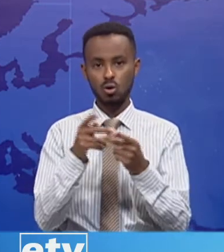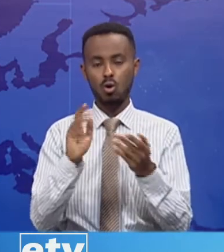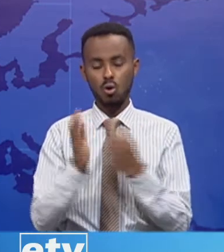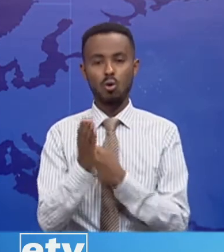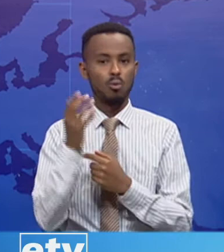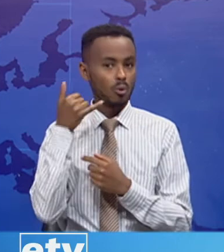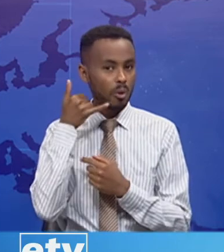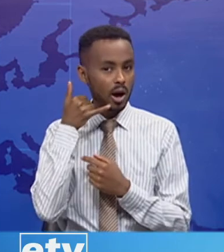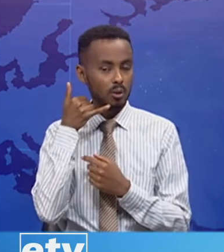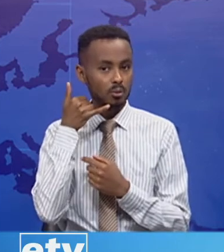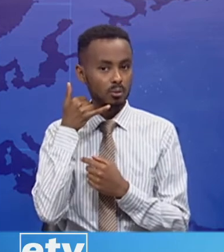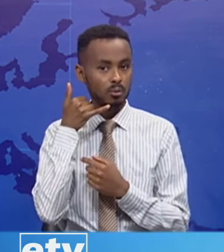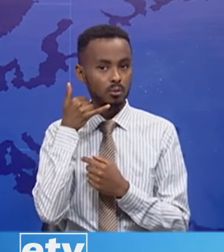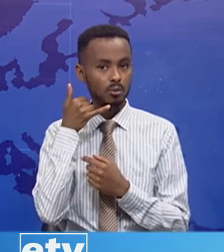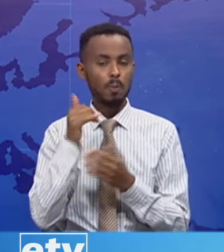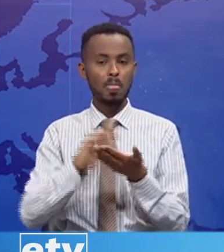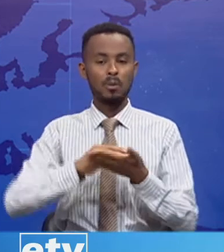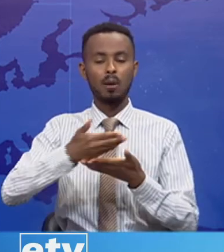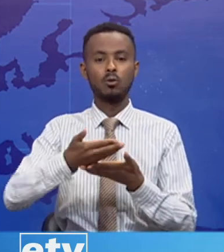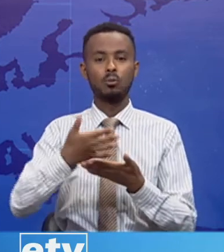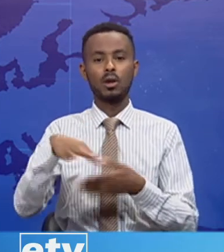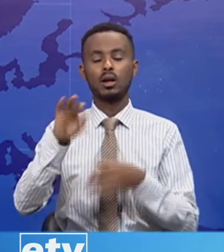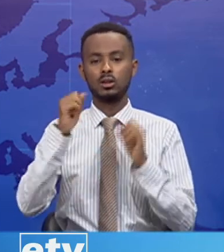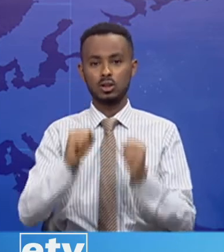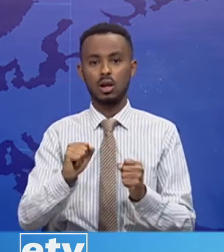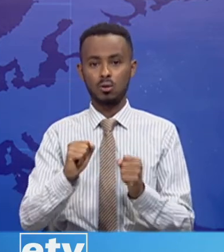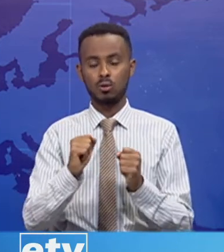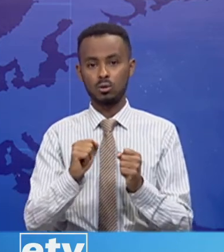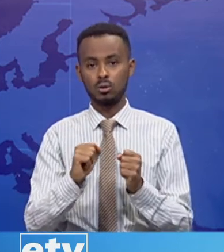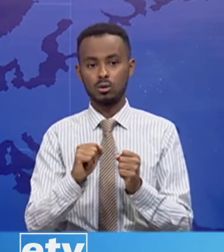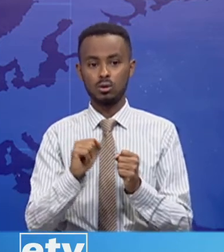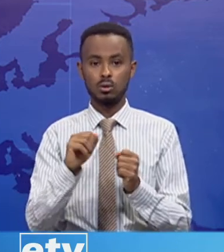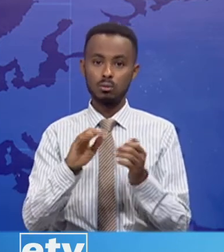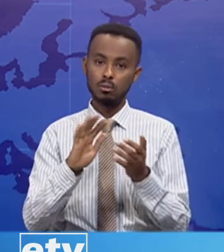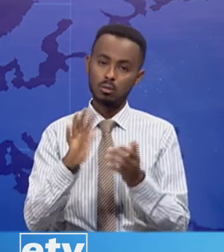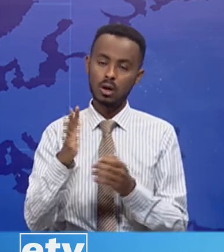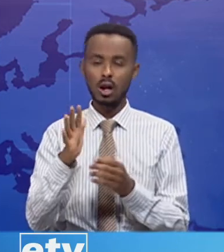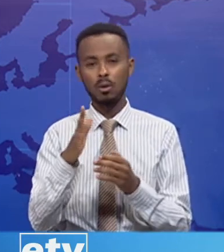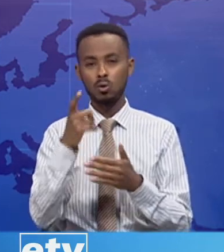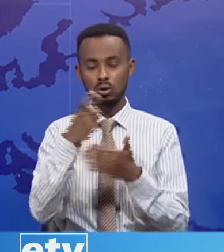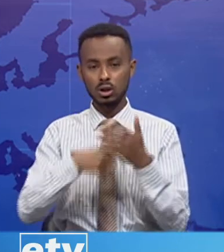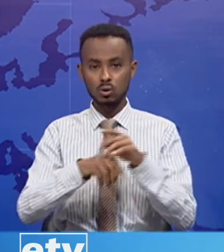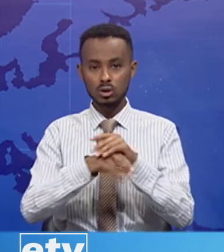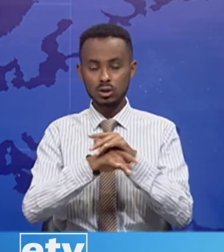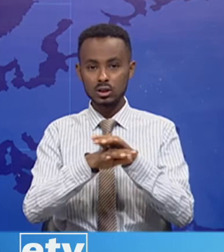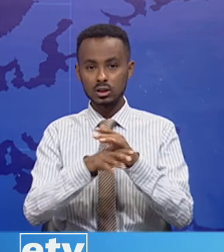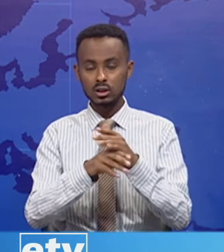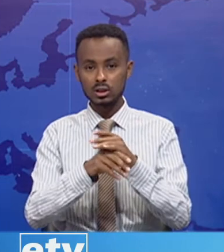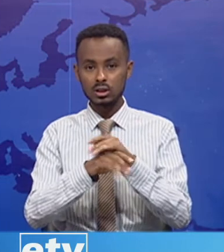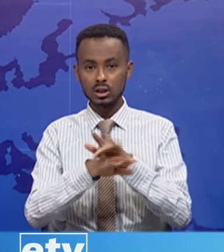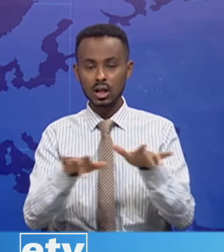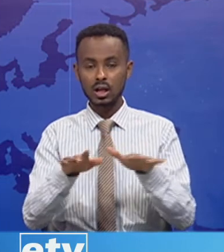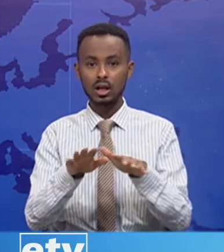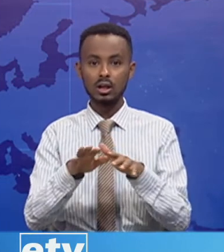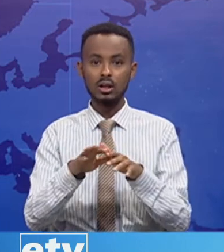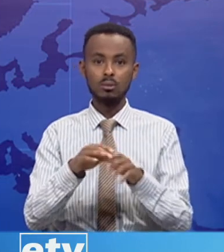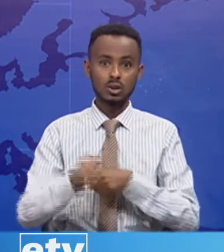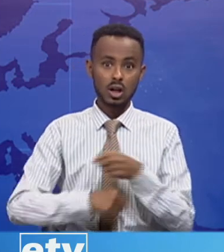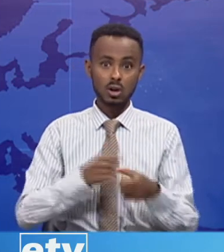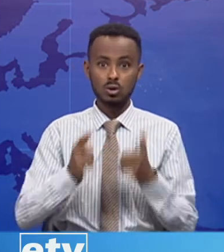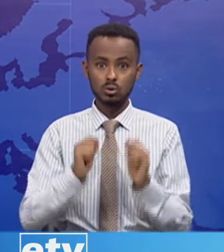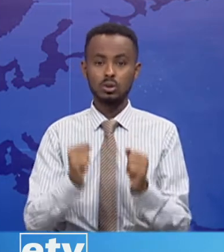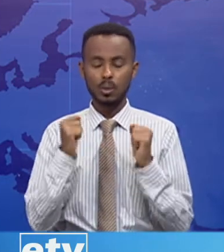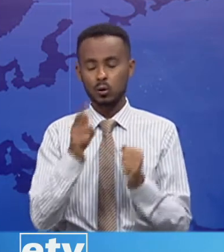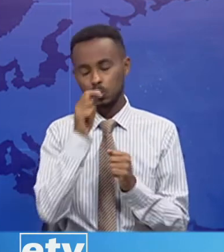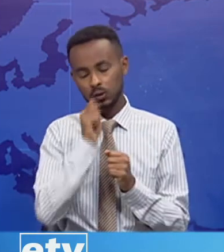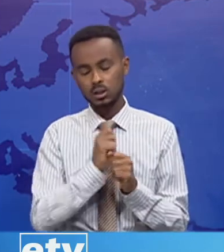በሞባይልም ላፕቶፕም ሊያገኙ ይችላሉ። ምናልባት የውጤቱ ሲለቀቅ ያው መጨናነቅ ሊኖር ስለሚችል ተማሪዎች ይህን